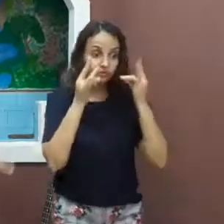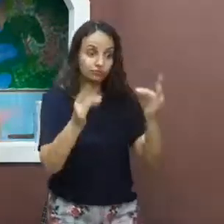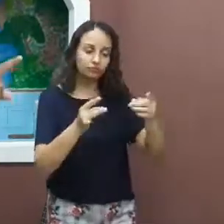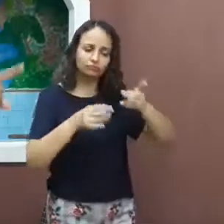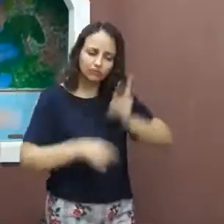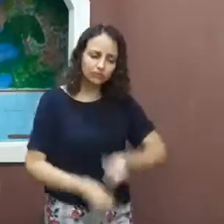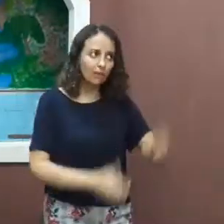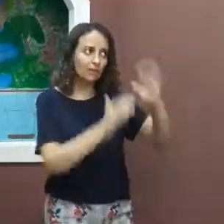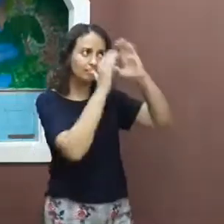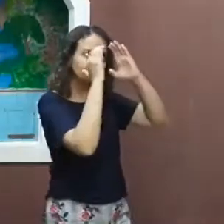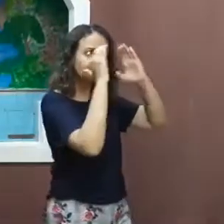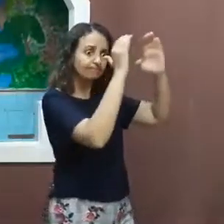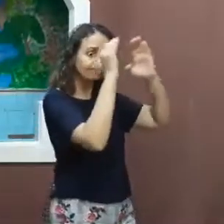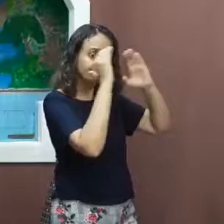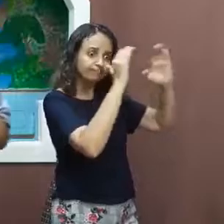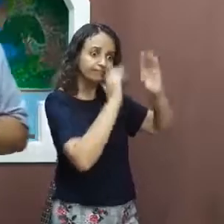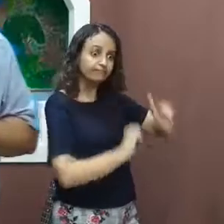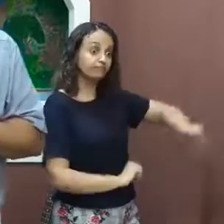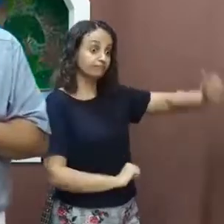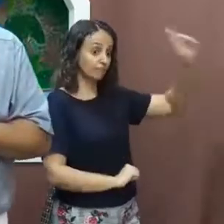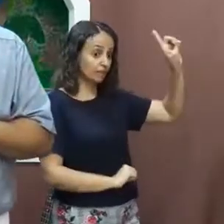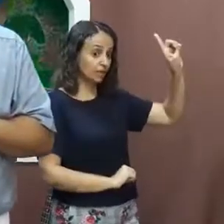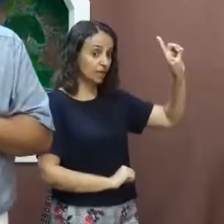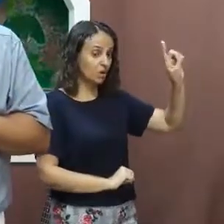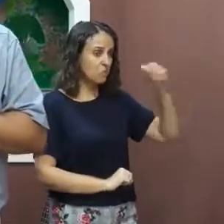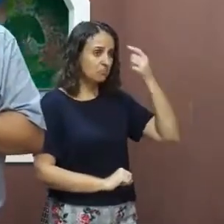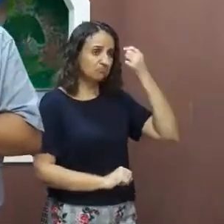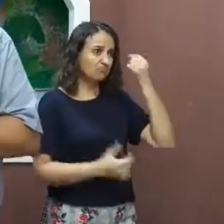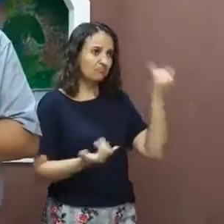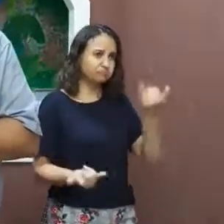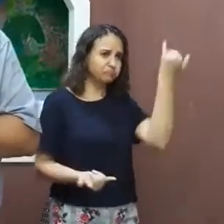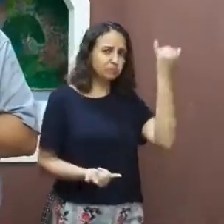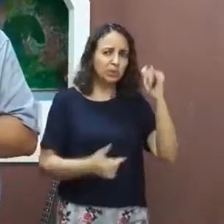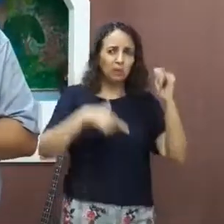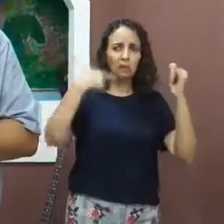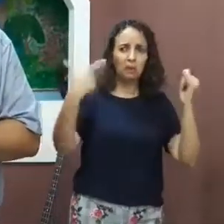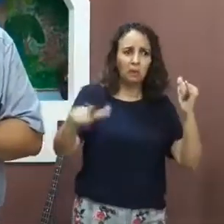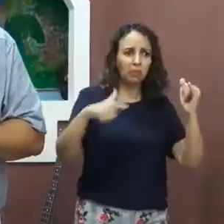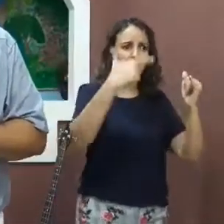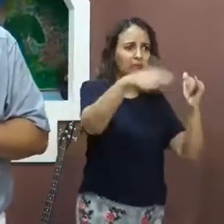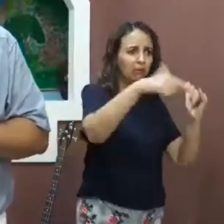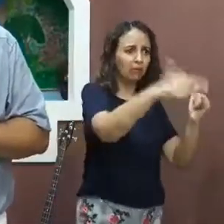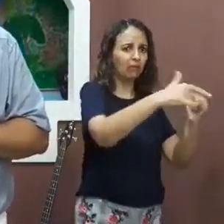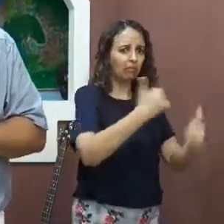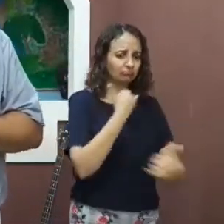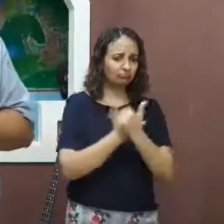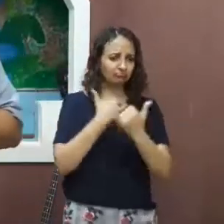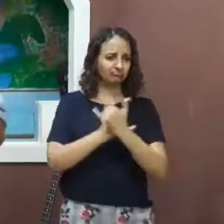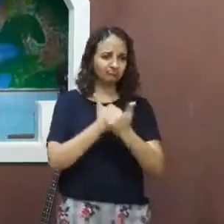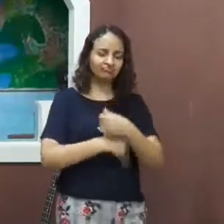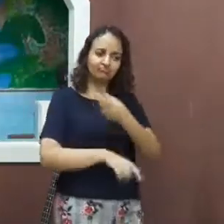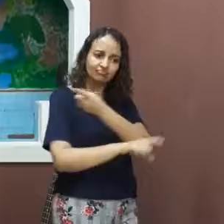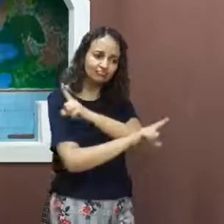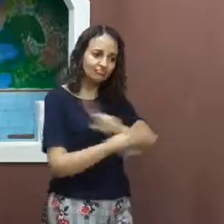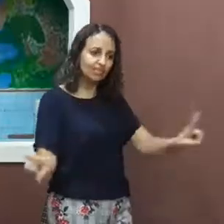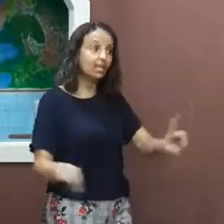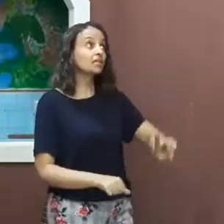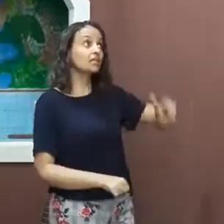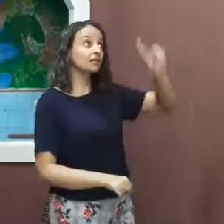os outros vão fazer com você, importa é o que Deus vai fazer com você. Da